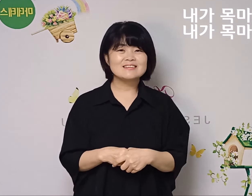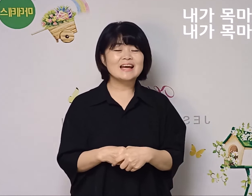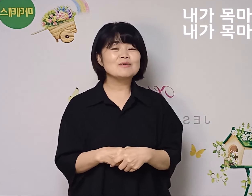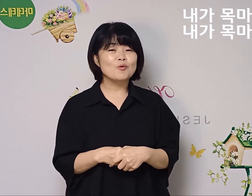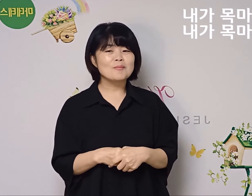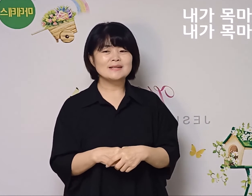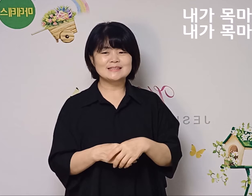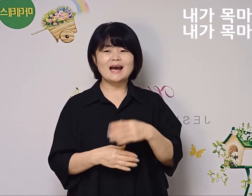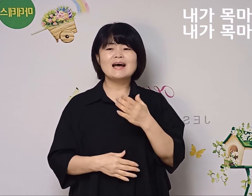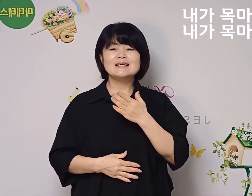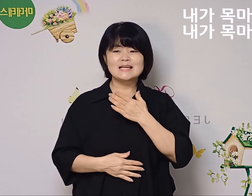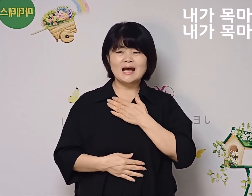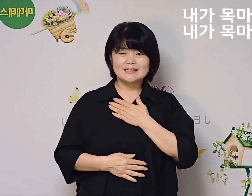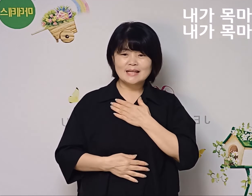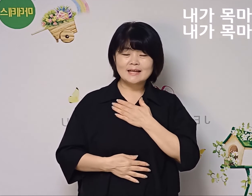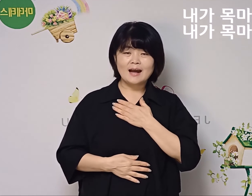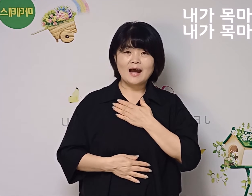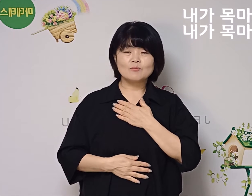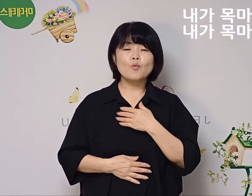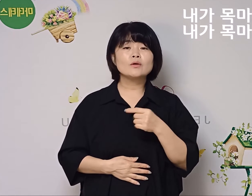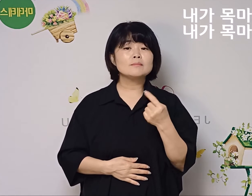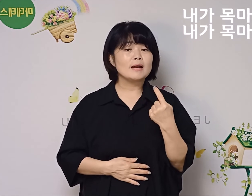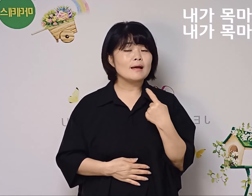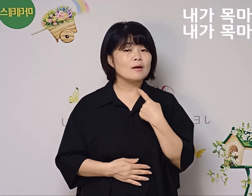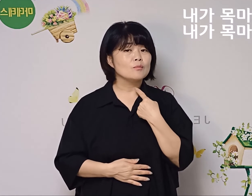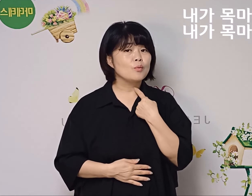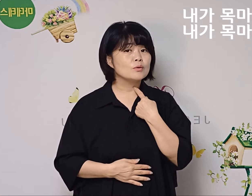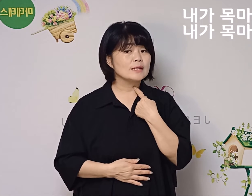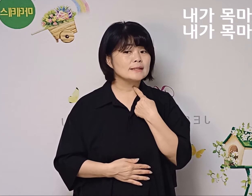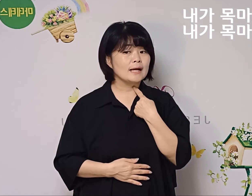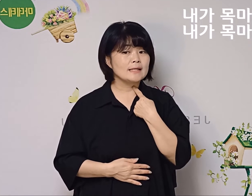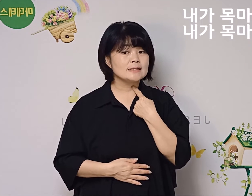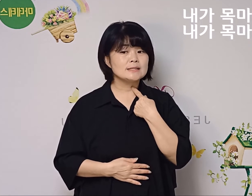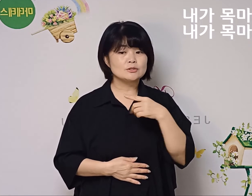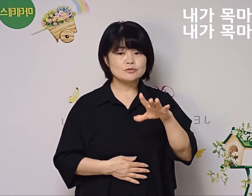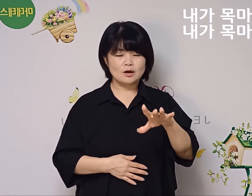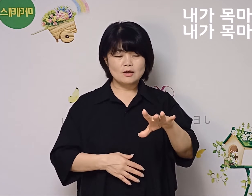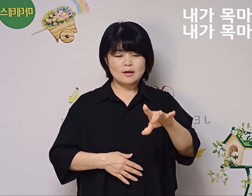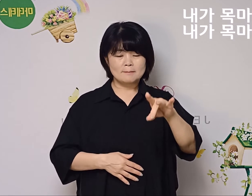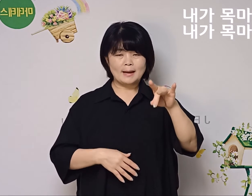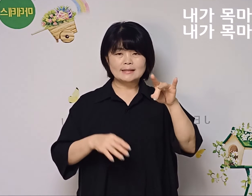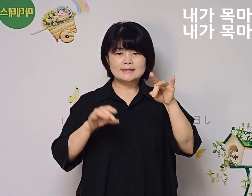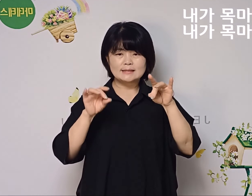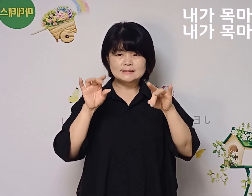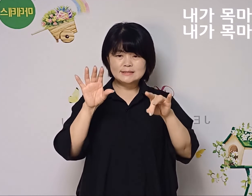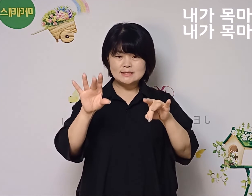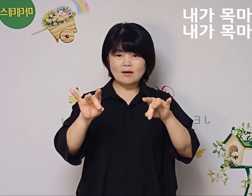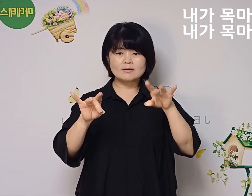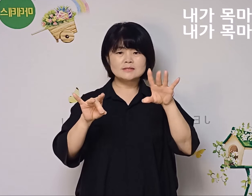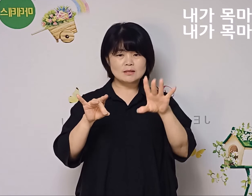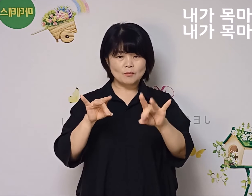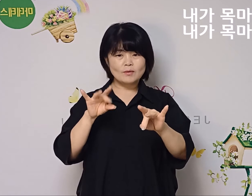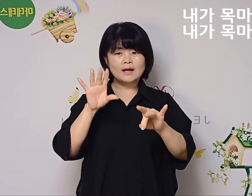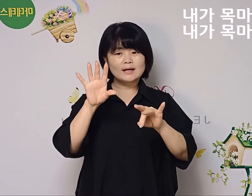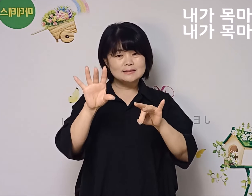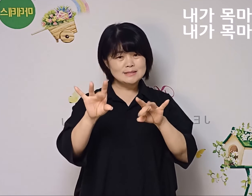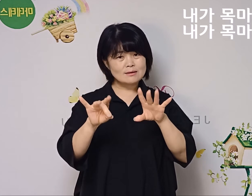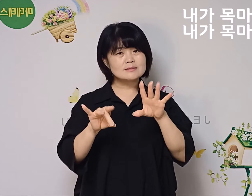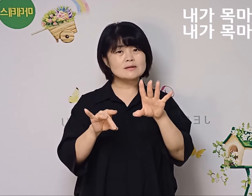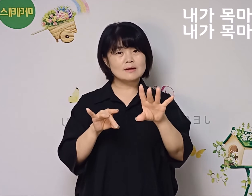내가 목마르다. 자, 내가 목이 말라요. 목을 갖다 가리키시고요. 마르다는 끈적끈적, 뭔가가 끈적끈적한